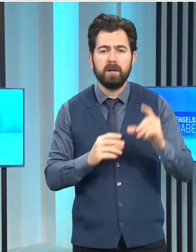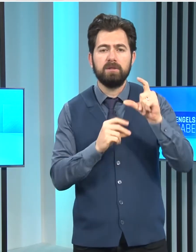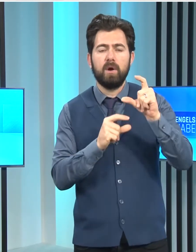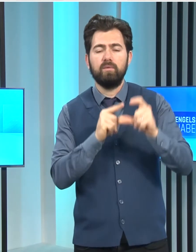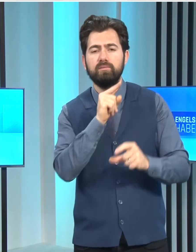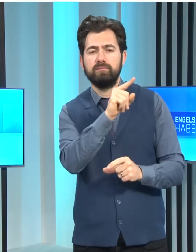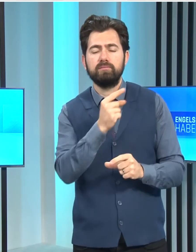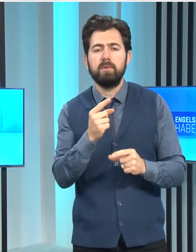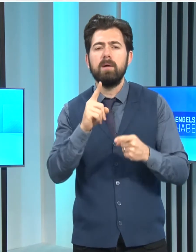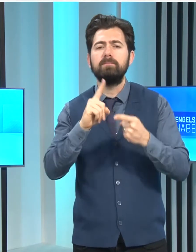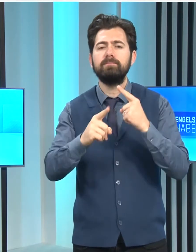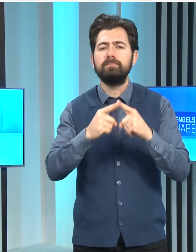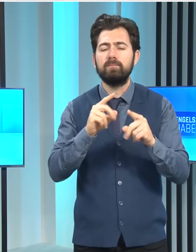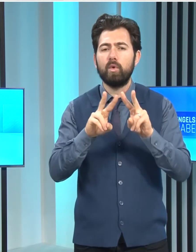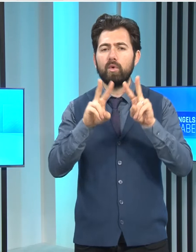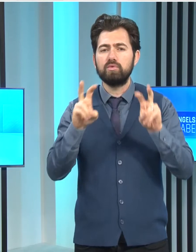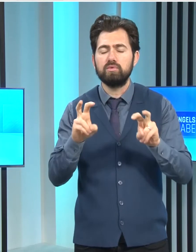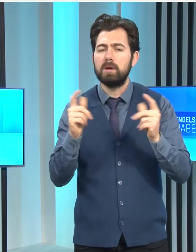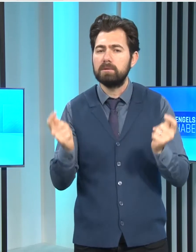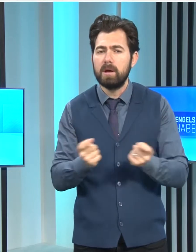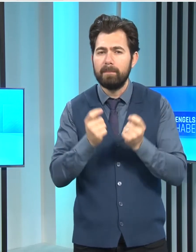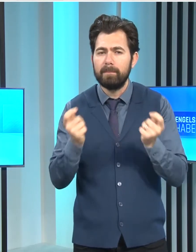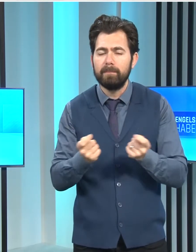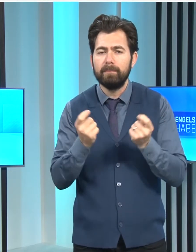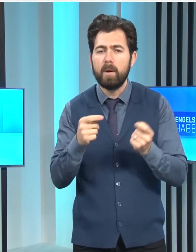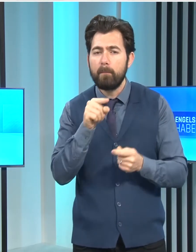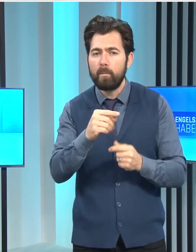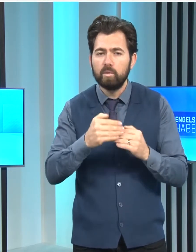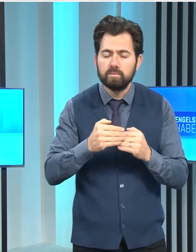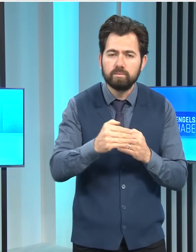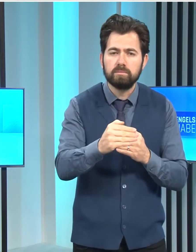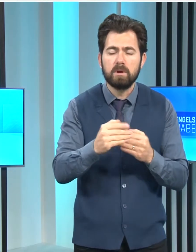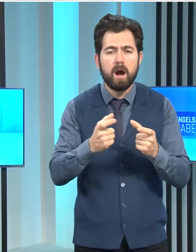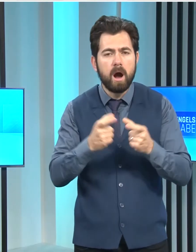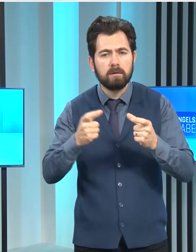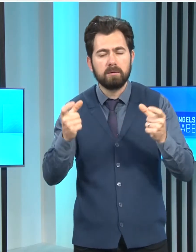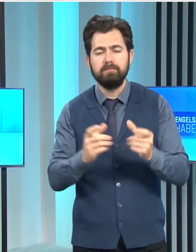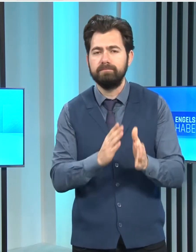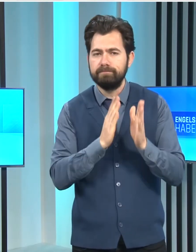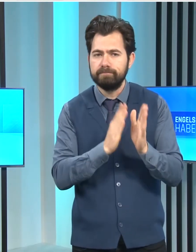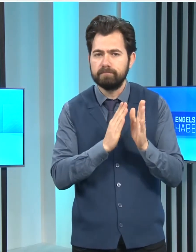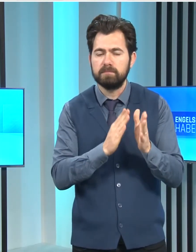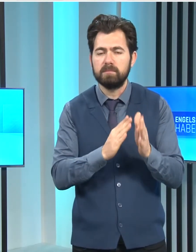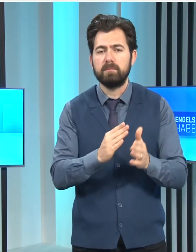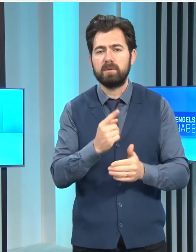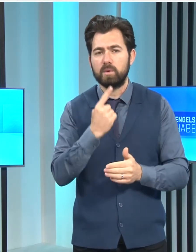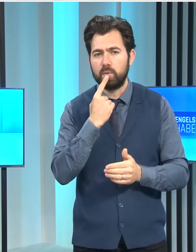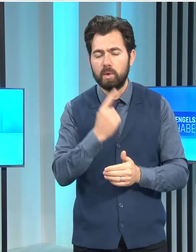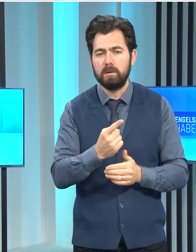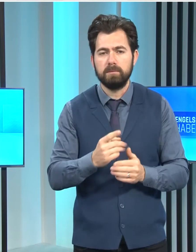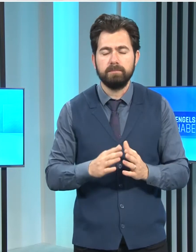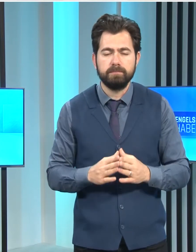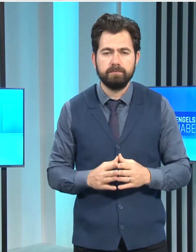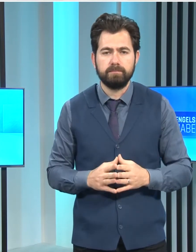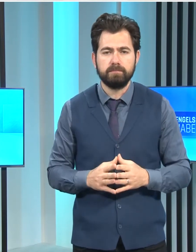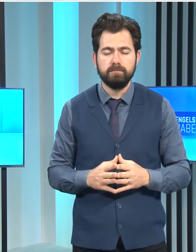Çavuşoğlu, diplomasi konusundaki çabalarını bu süreçte artırarak devam ettireceklerinin de